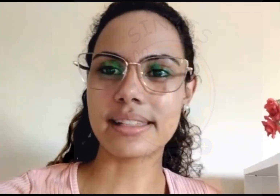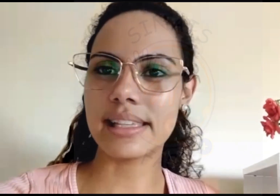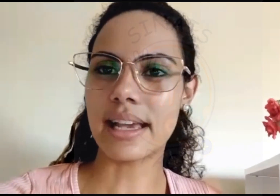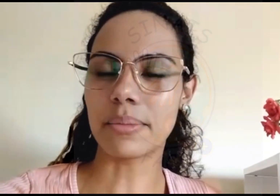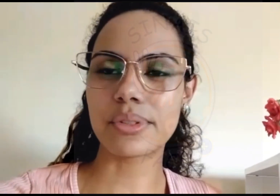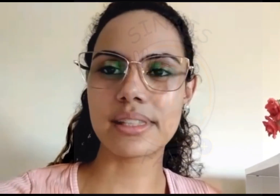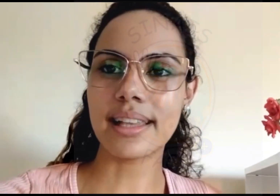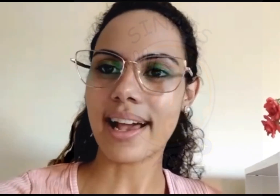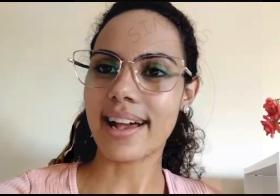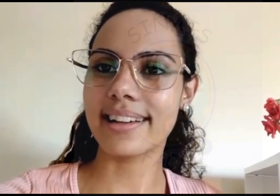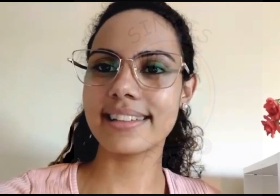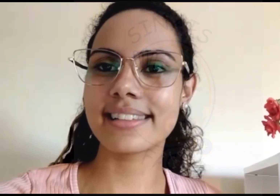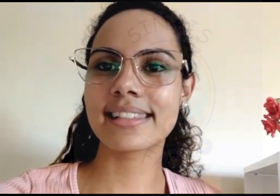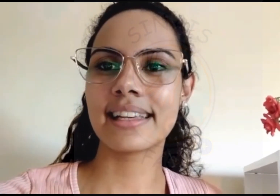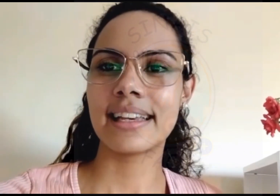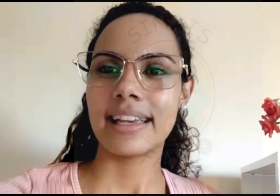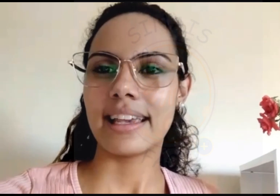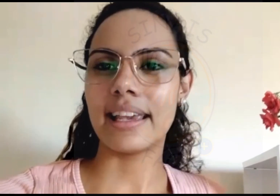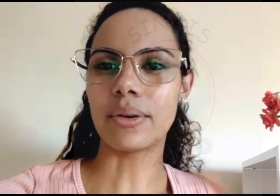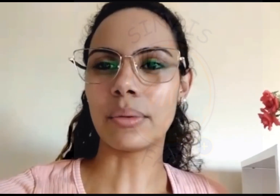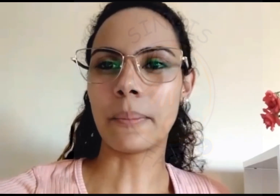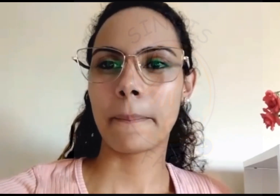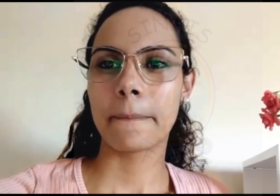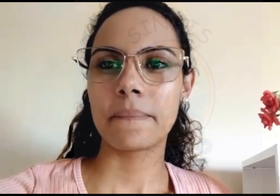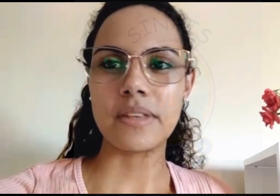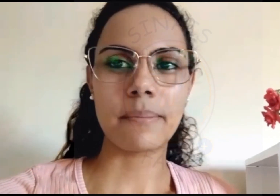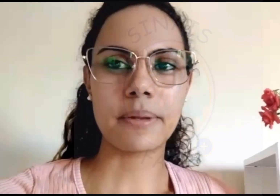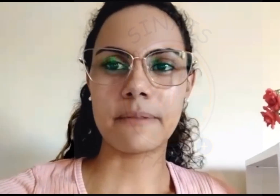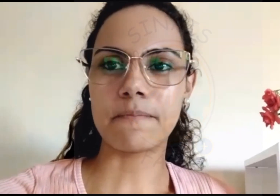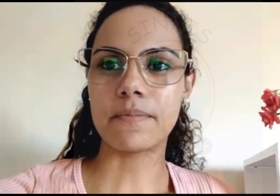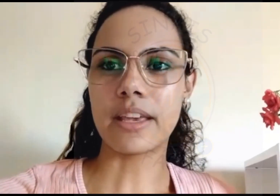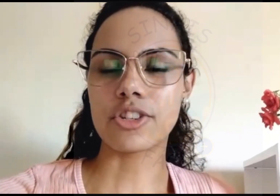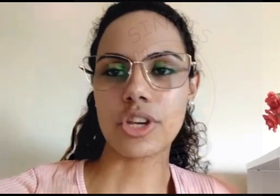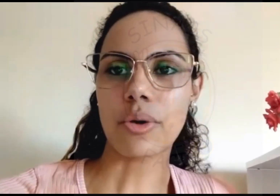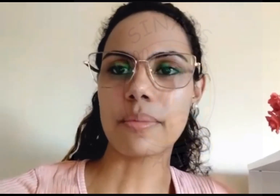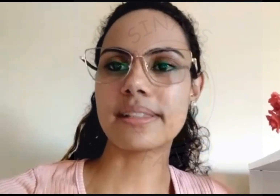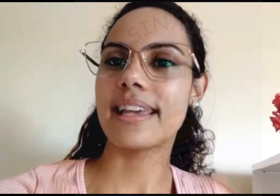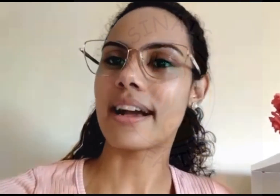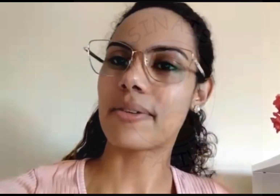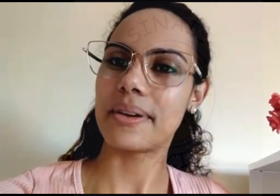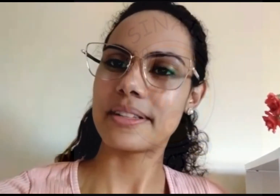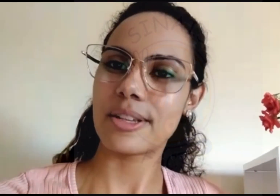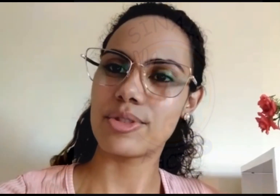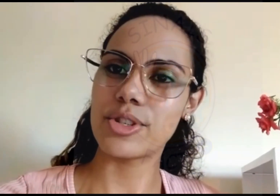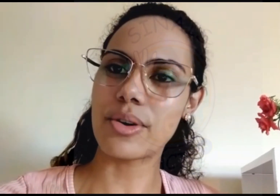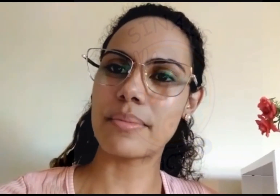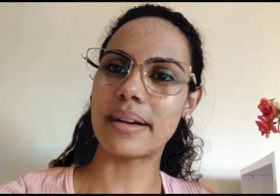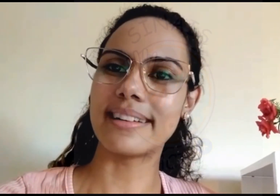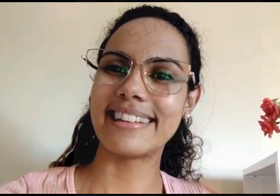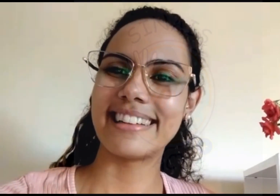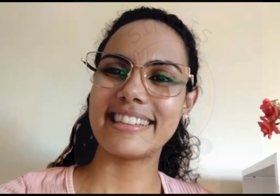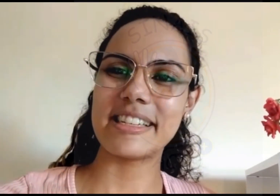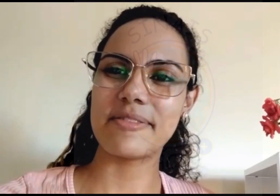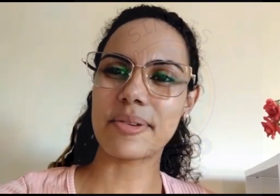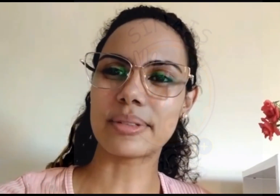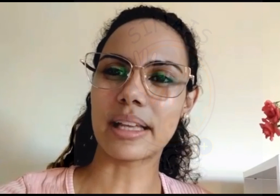conhecia muitos sinais, eu sempre, desde que comecei a conhecer o idioma, tive contato